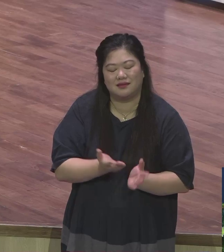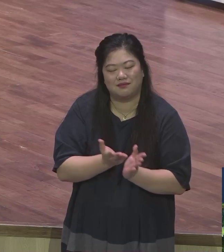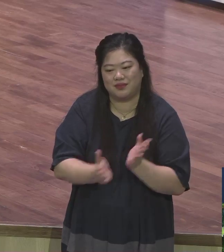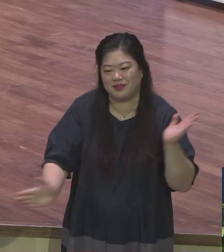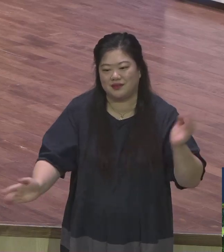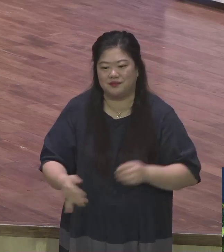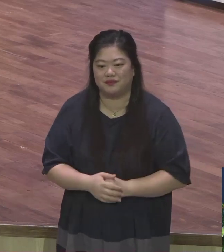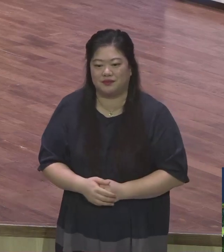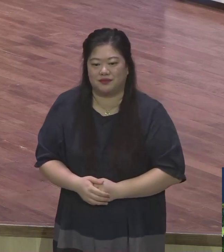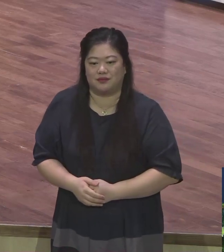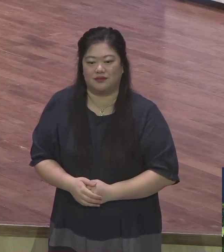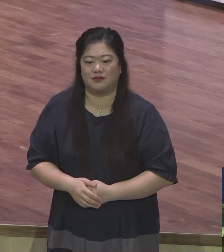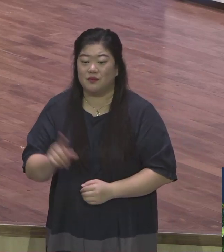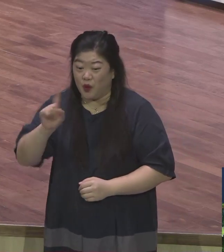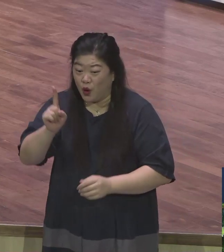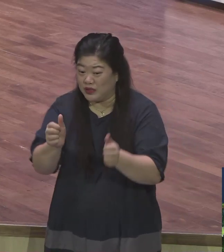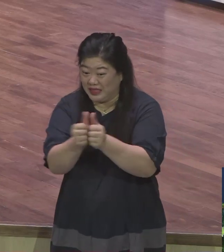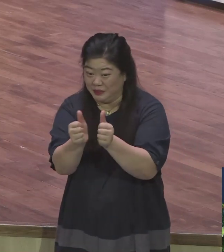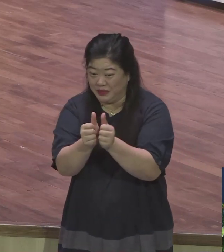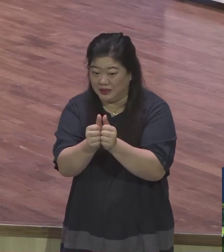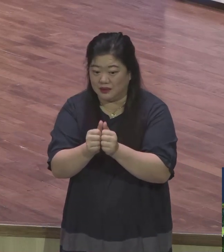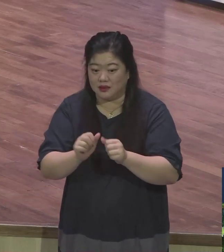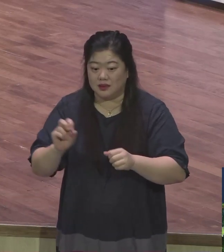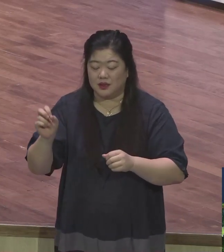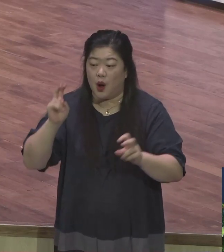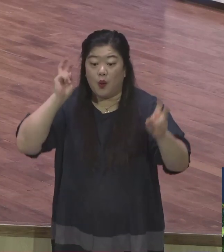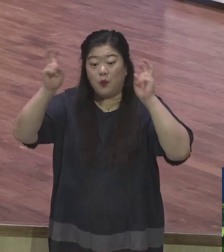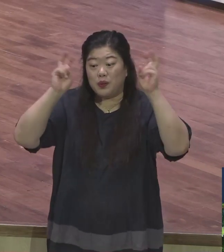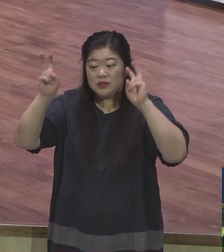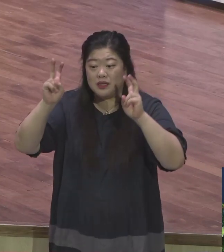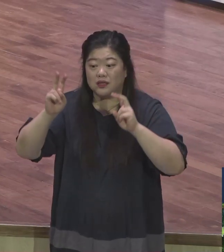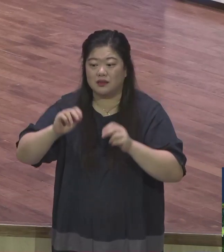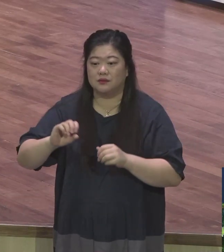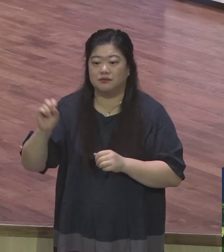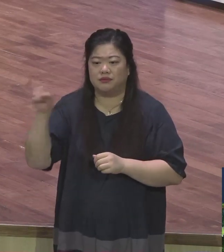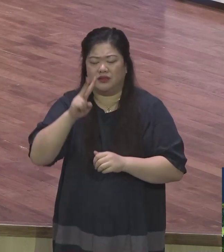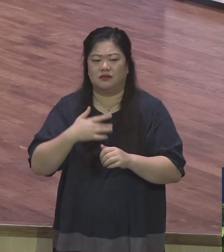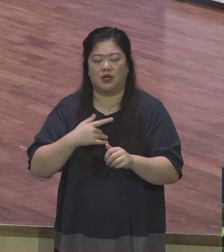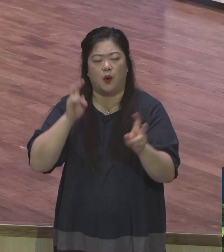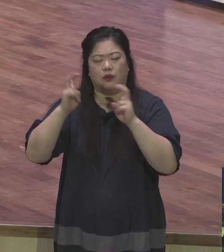충격을 받아 실직을 졸지에 실직을 해가지고 집에서 6개월 동안 말을 안 해.